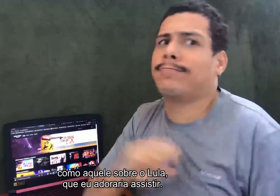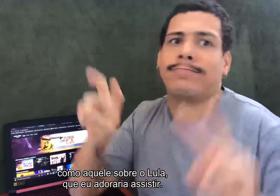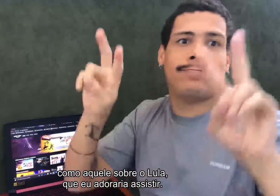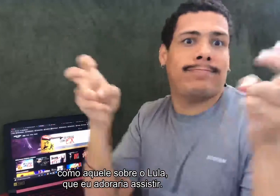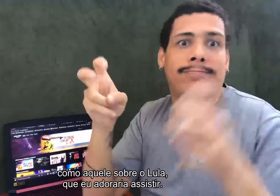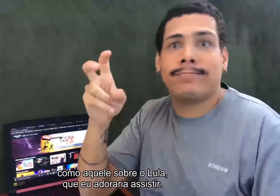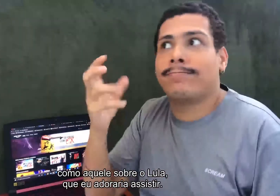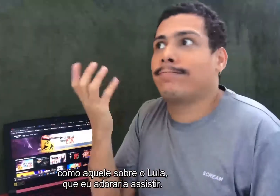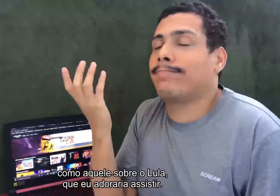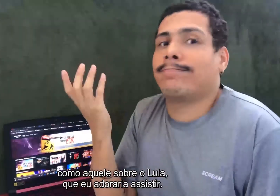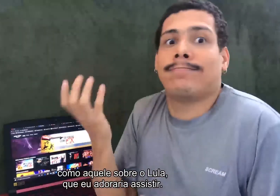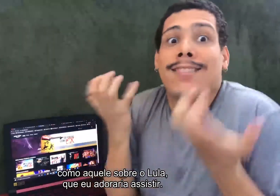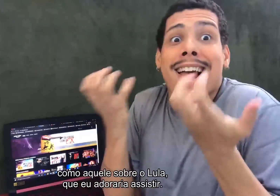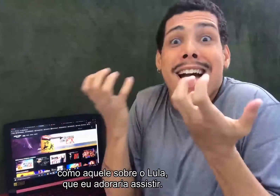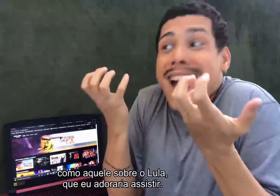adoraria assistir,